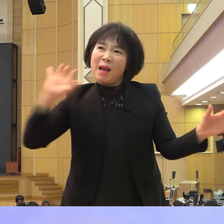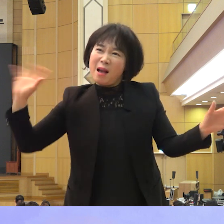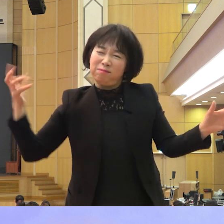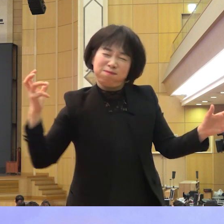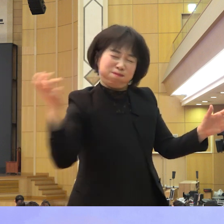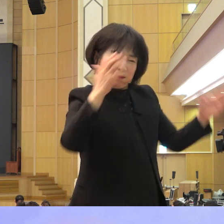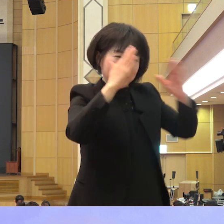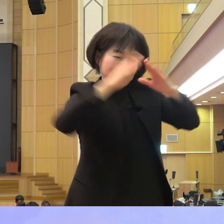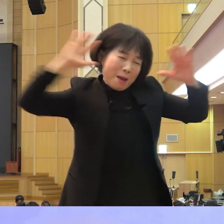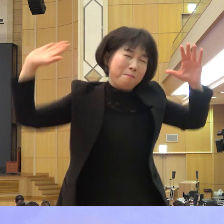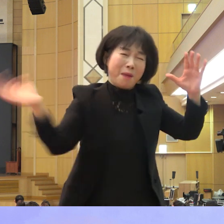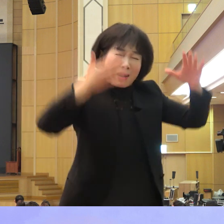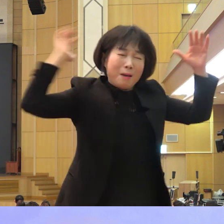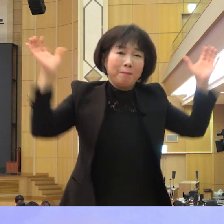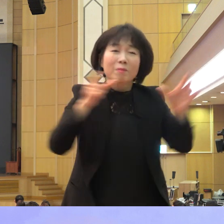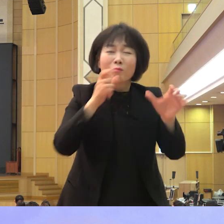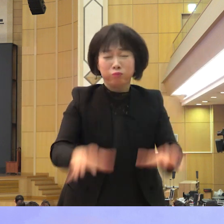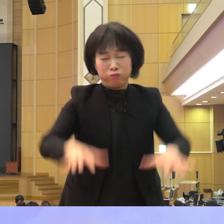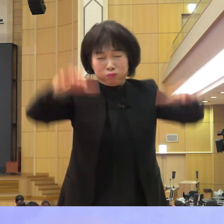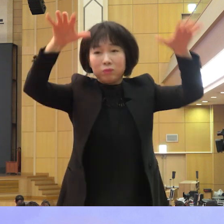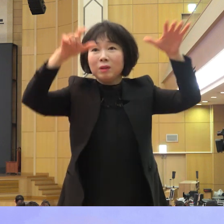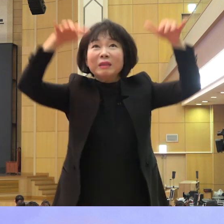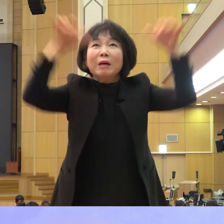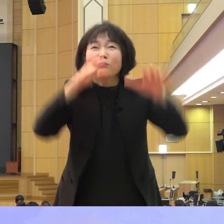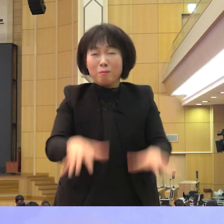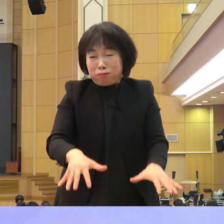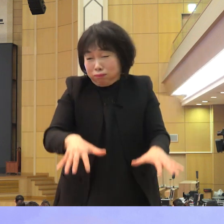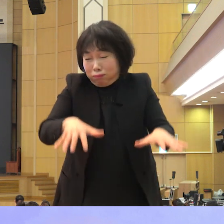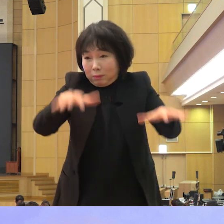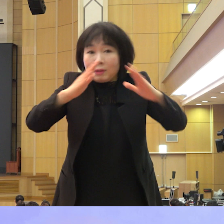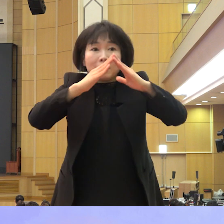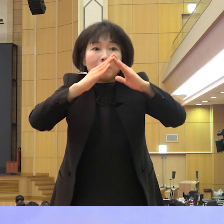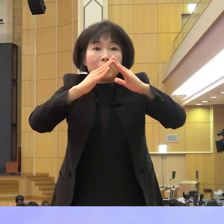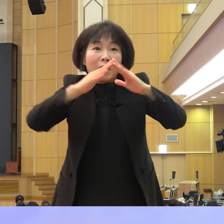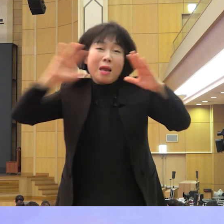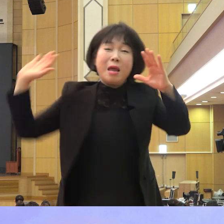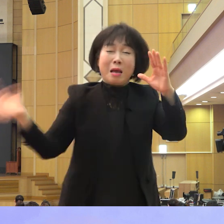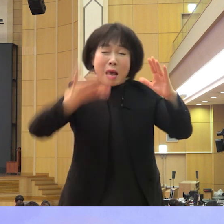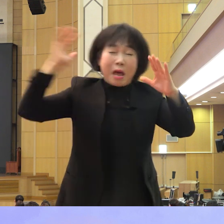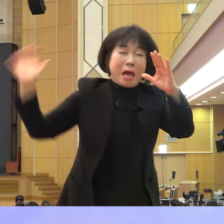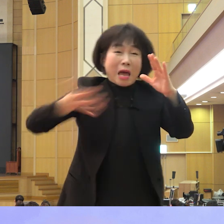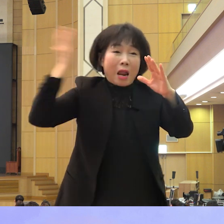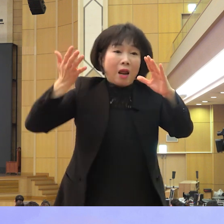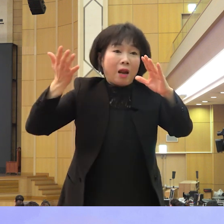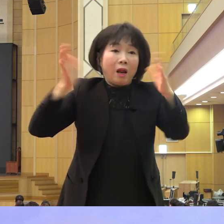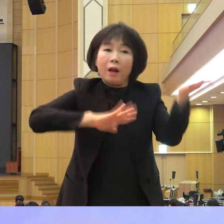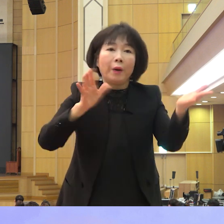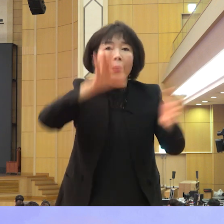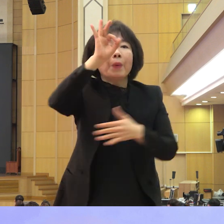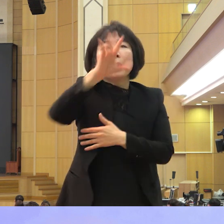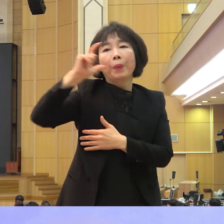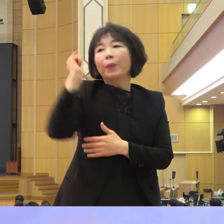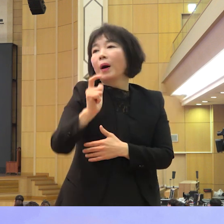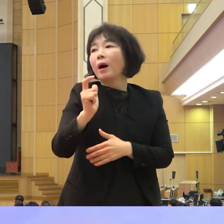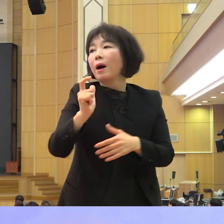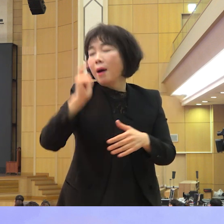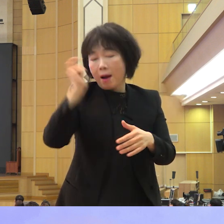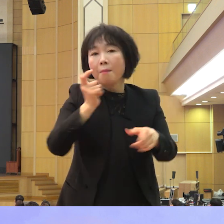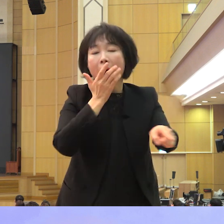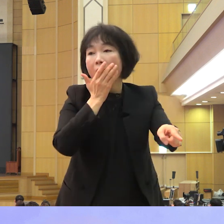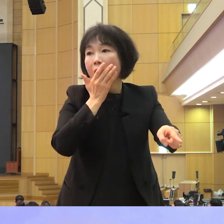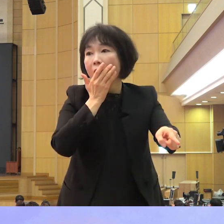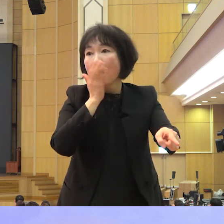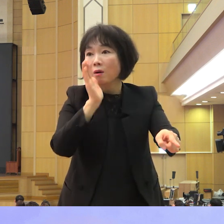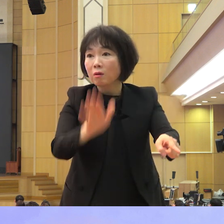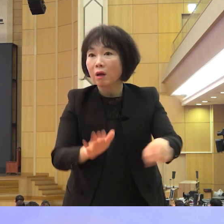불고 물난리가 나면 모래에 지은 집은 무너져 버리는 거예요. 사실상 집이라고 하는 것이 바람이 좀